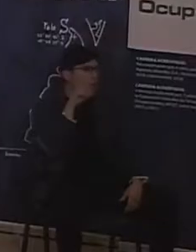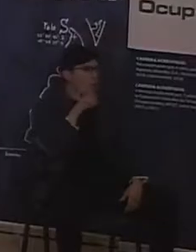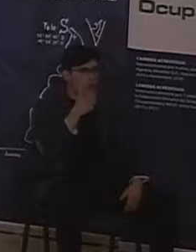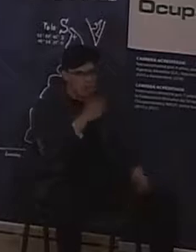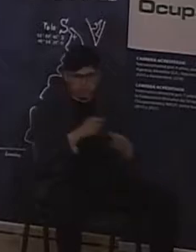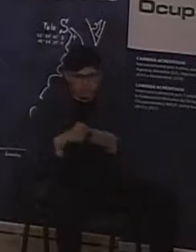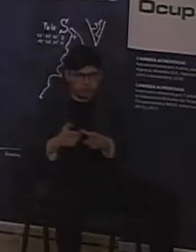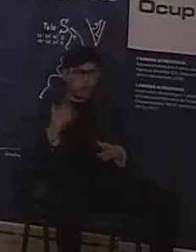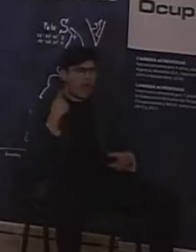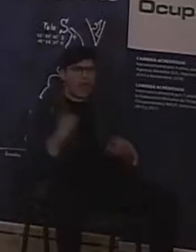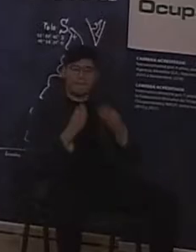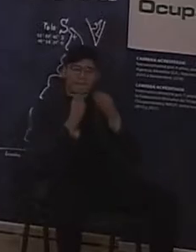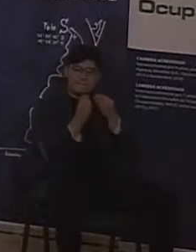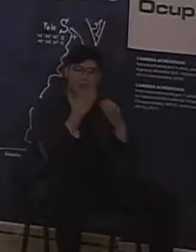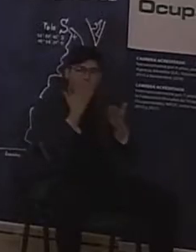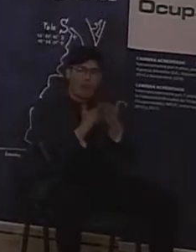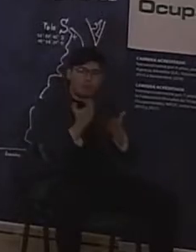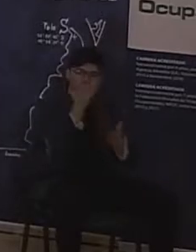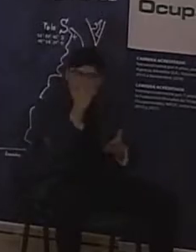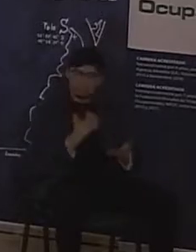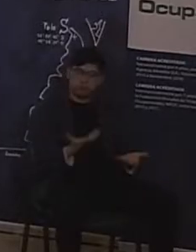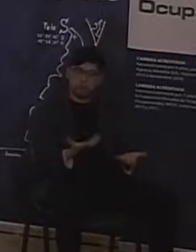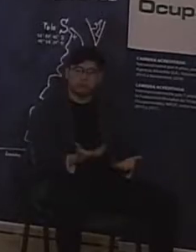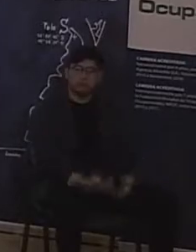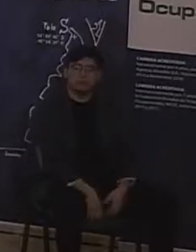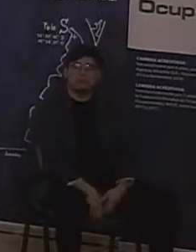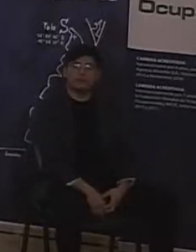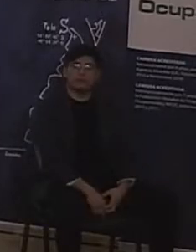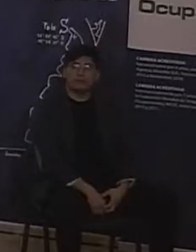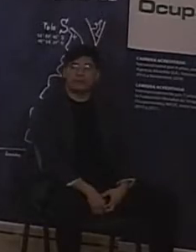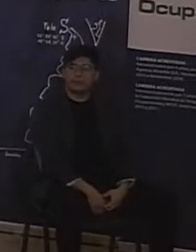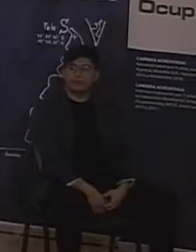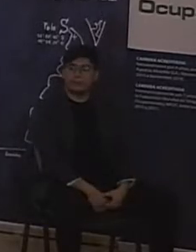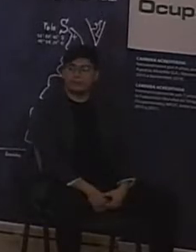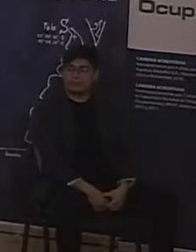cuando un soldado rosado se enoja sabe